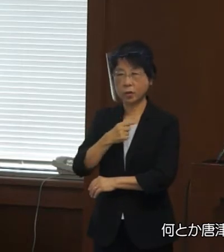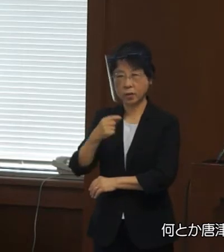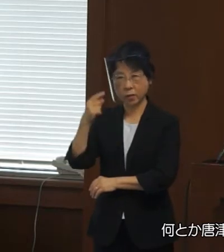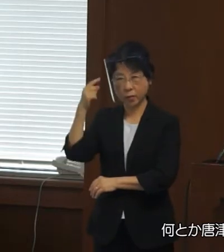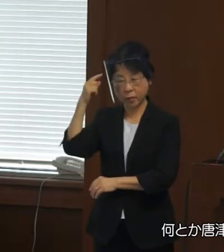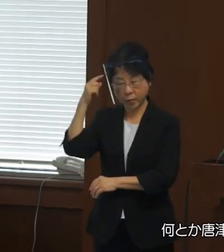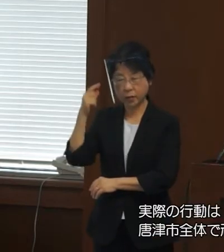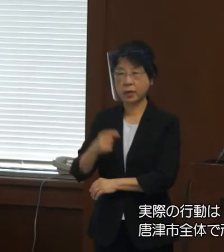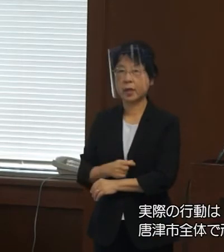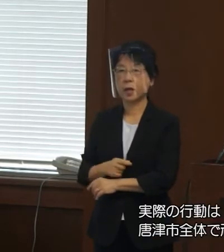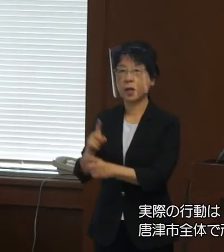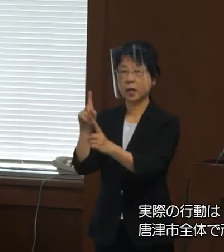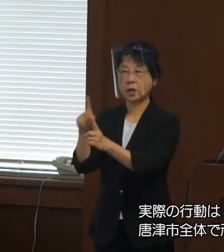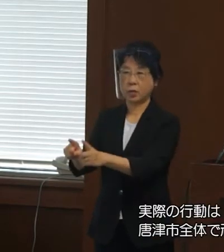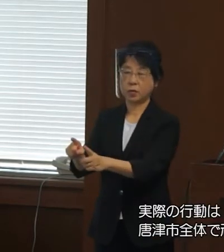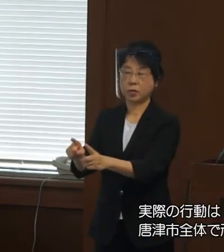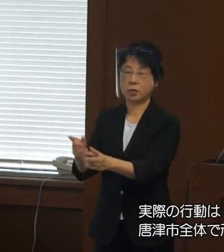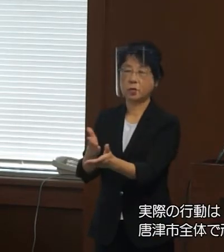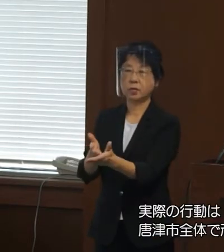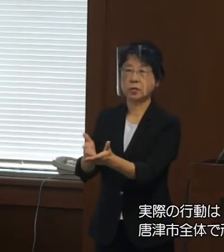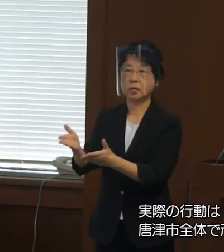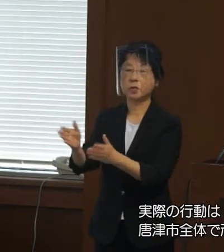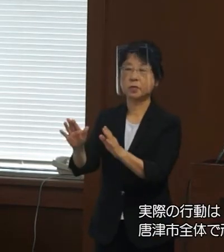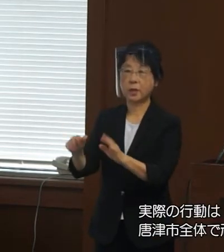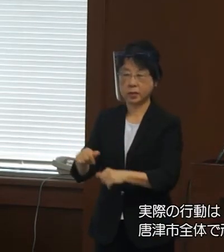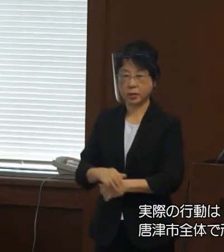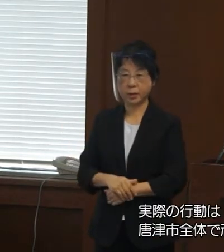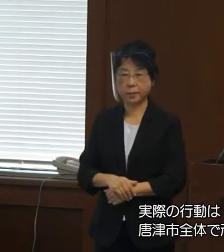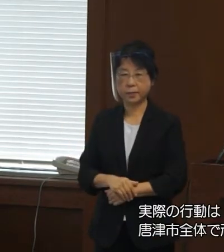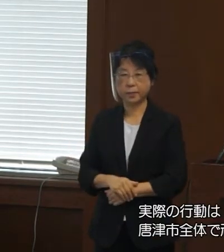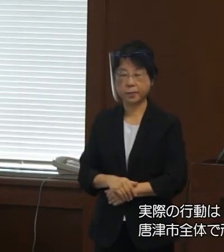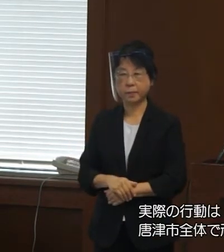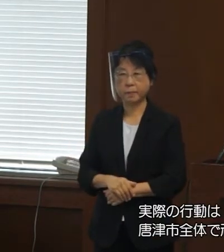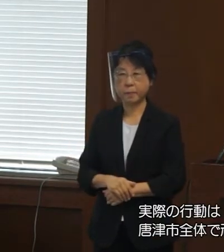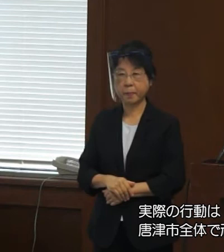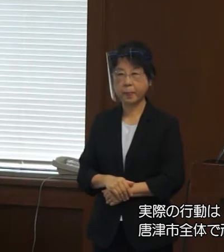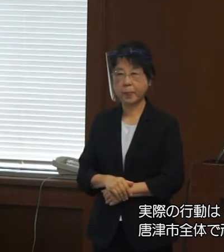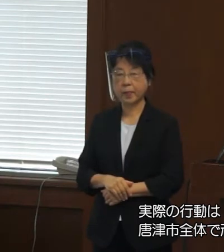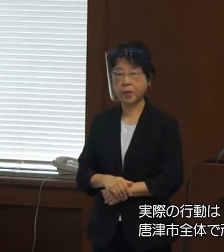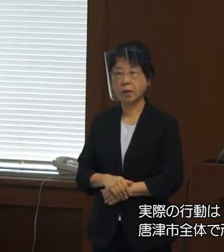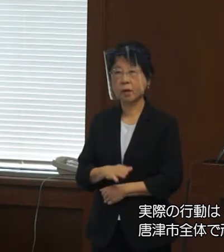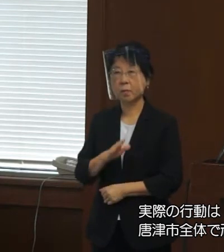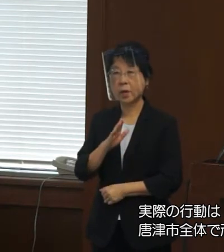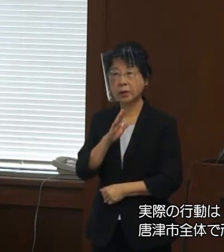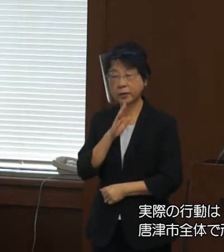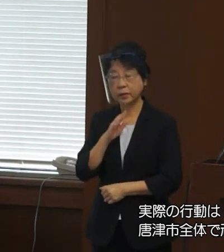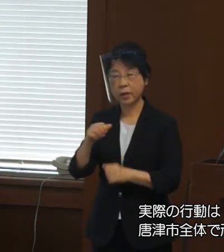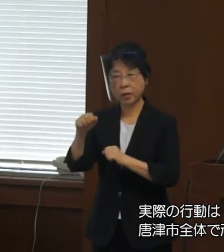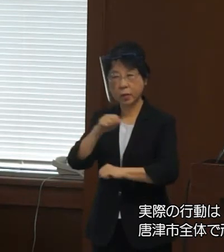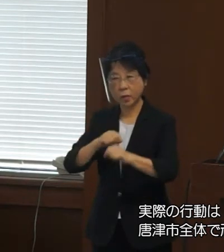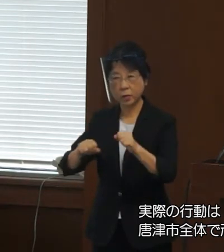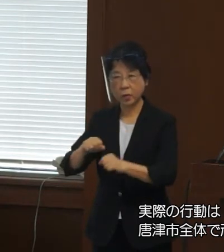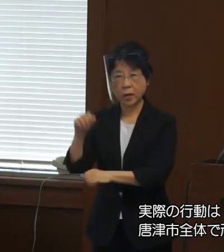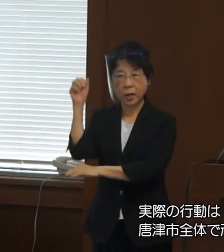唐津の皆さん方とで実際の行動は唐津市全体で頑張っていただ